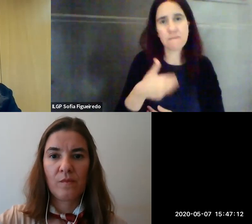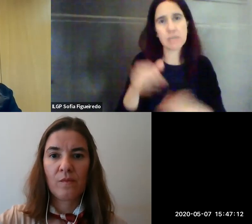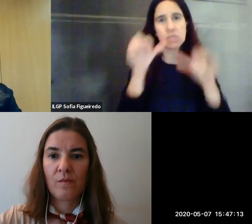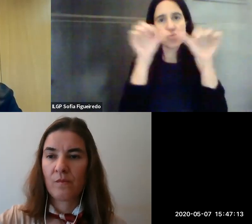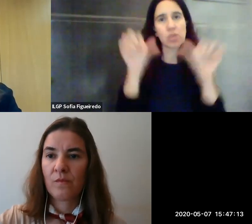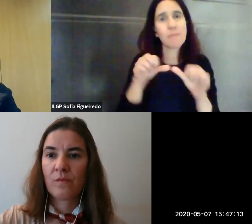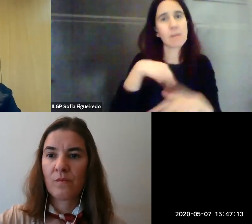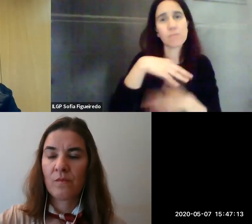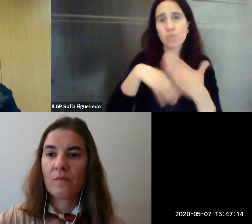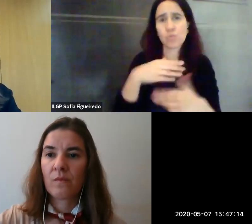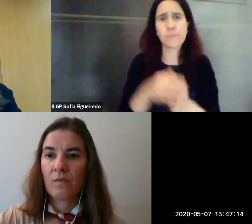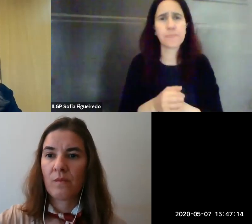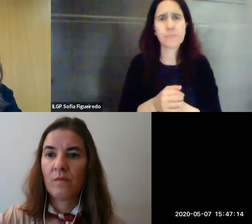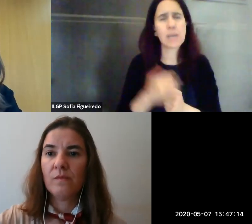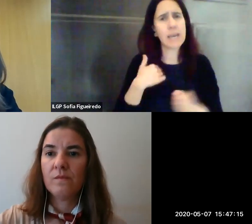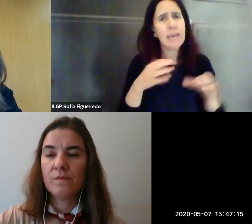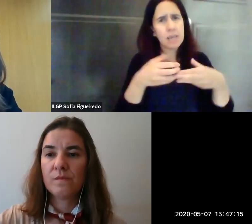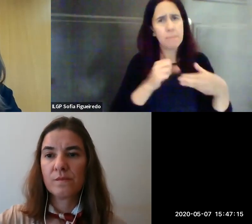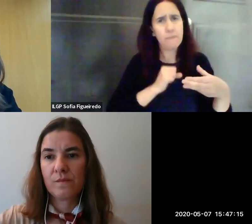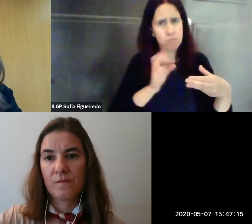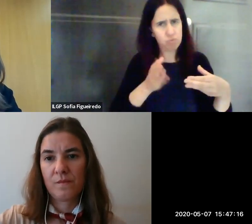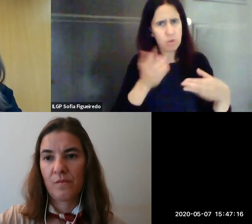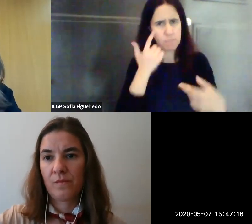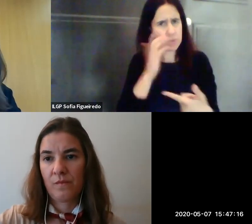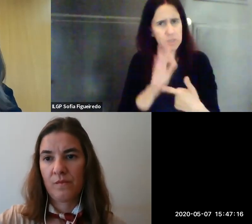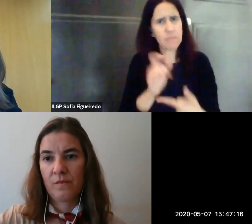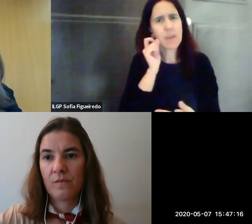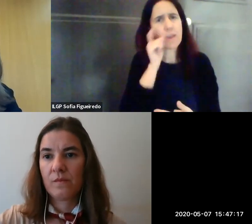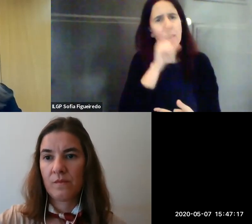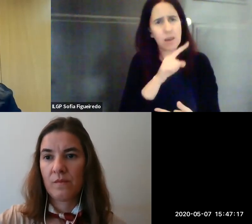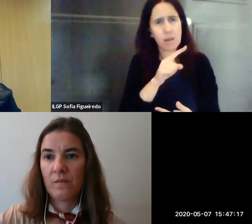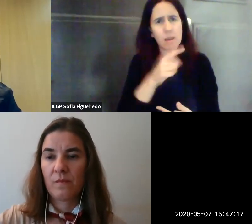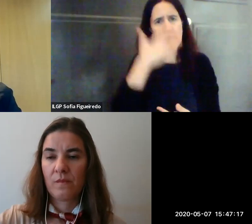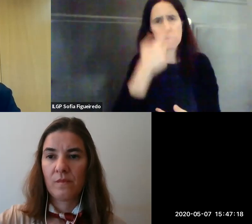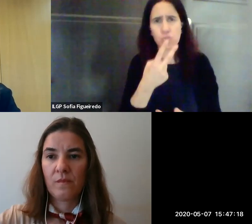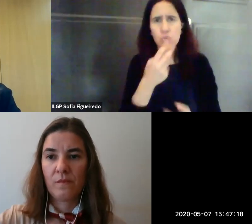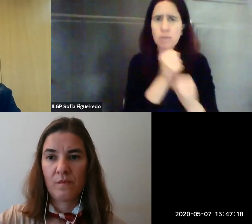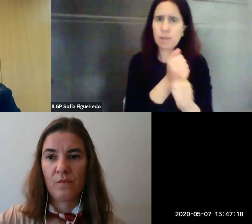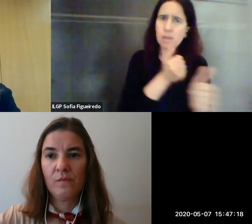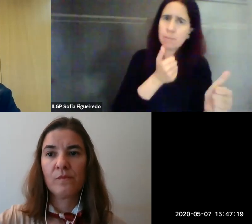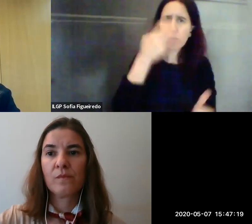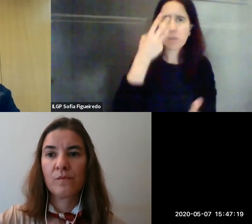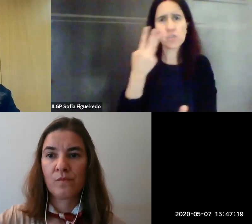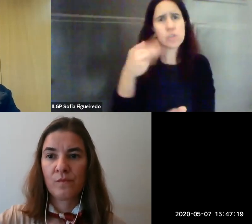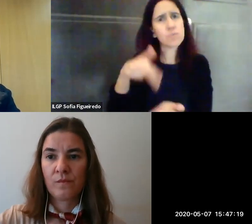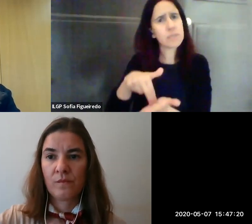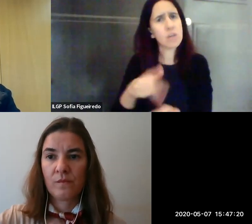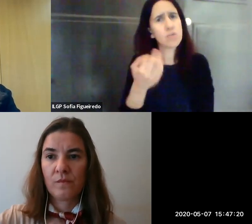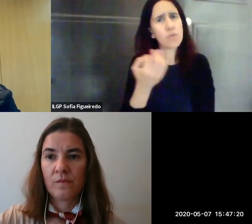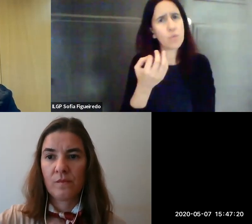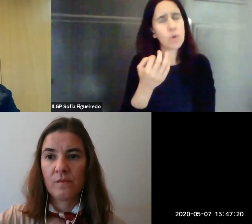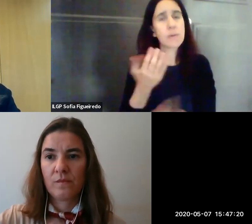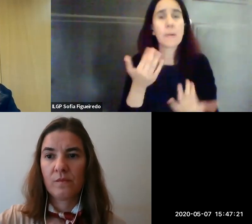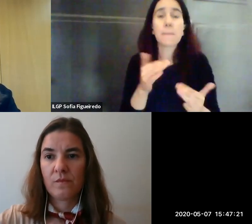misto. Eu já tinha na minha equipa, por exemplo, quem tivesse 2 dias em teletrabalho e 3 dias presenciais,